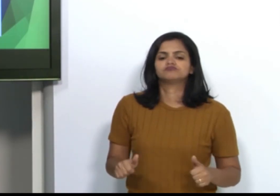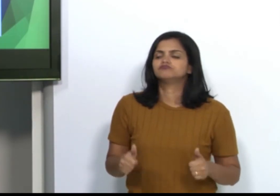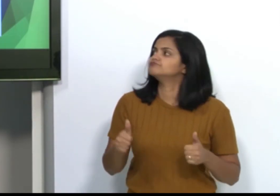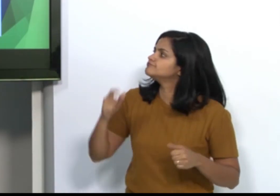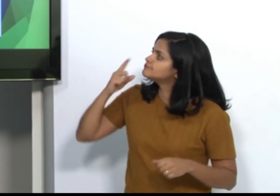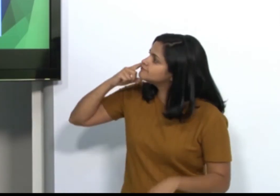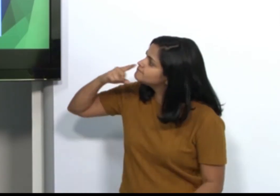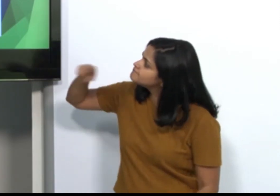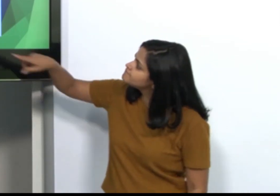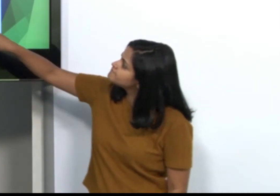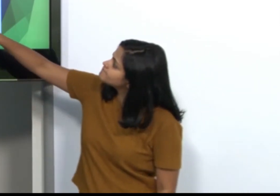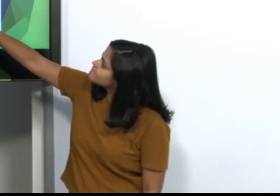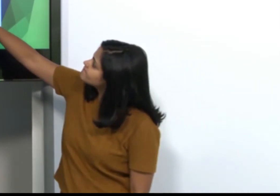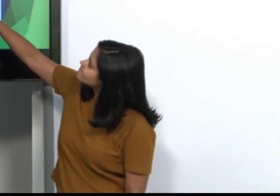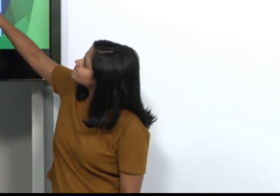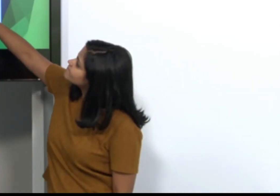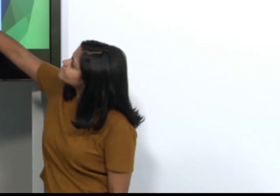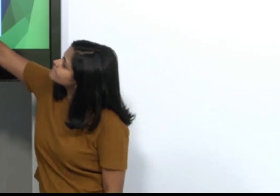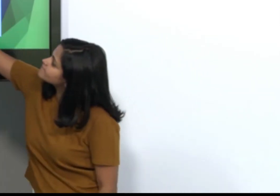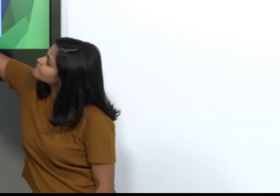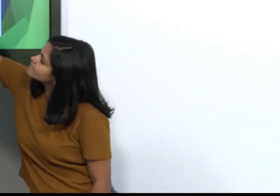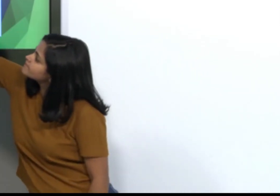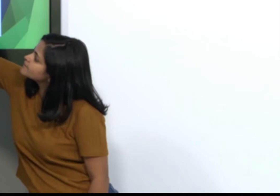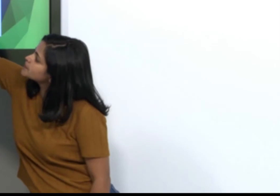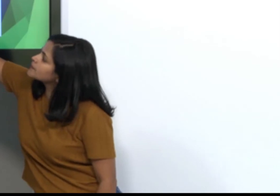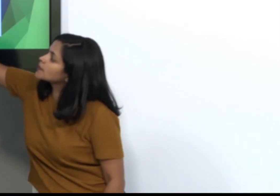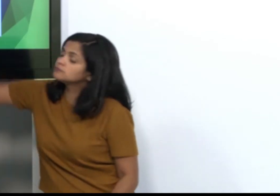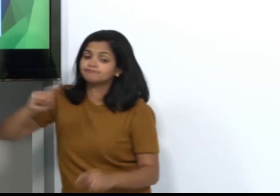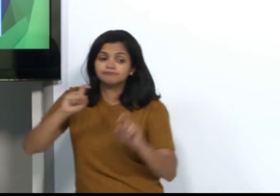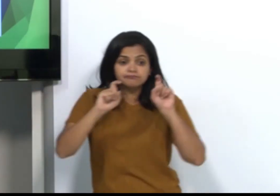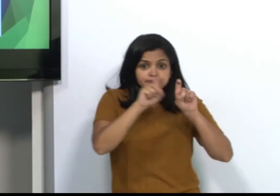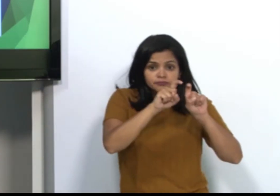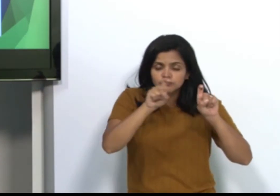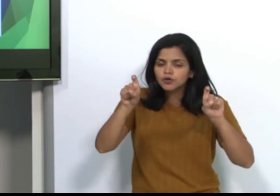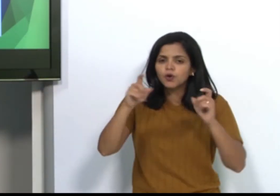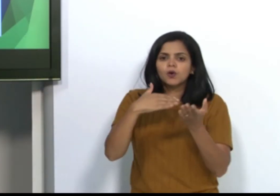Então, ao início do sinal, conforme aqui,